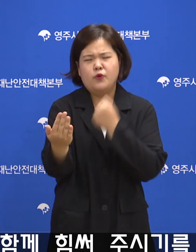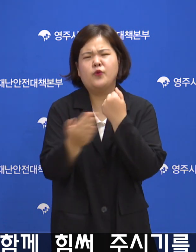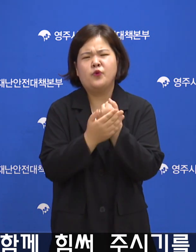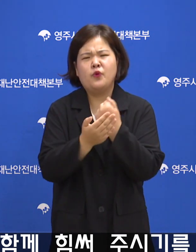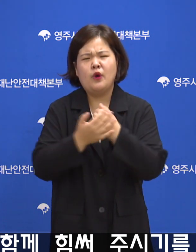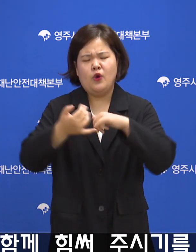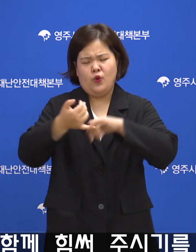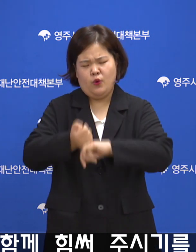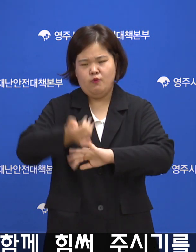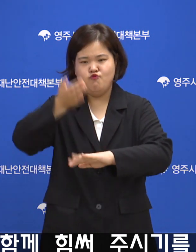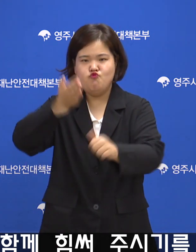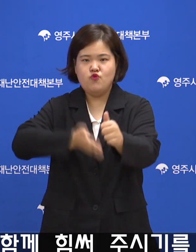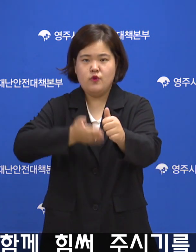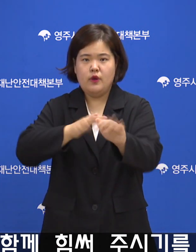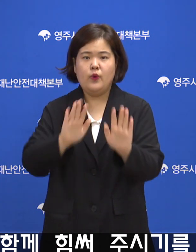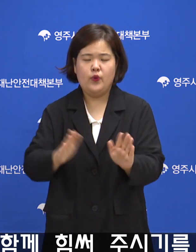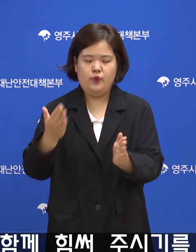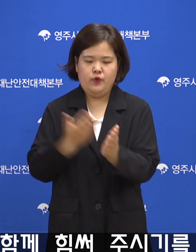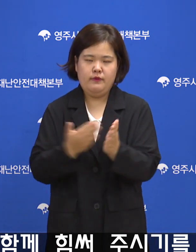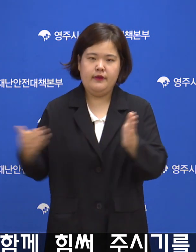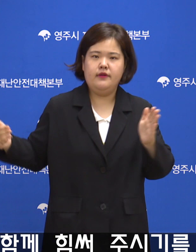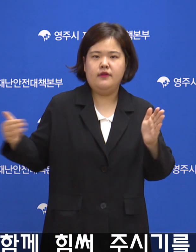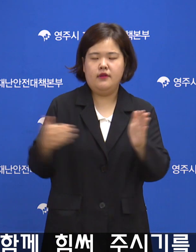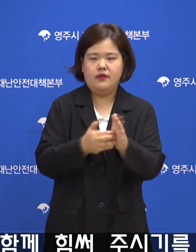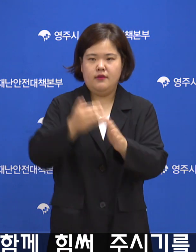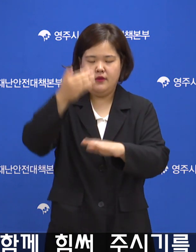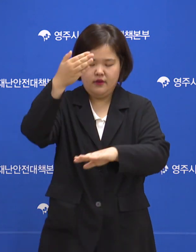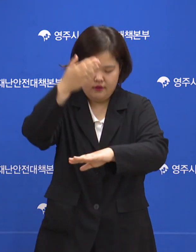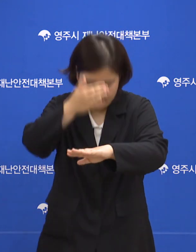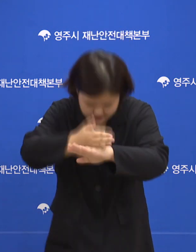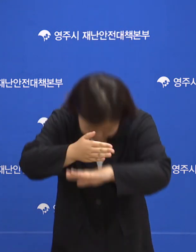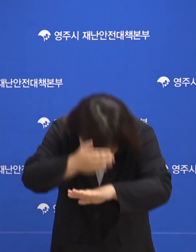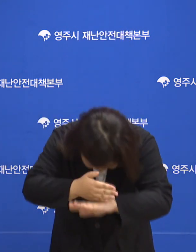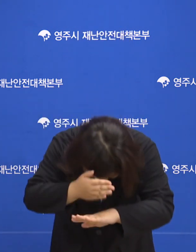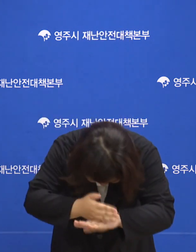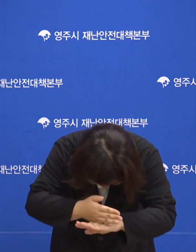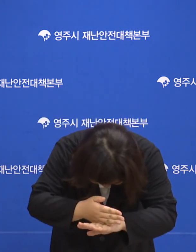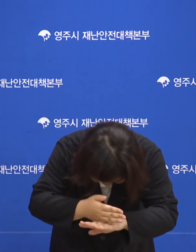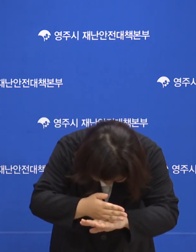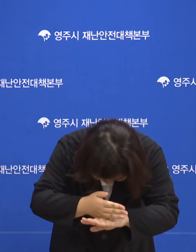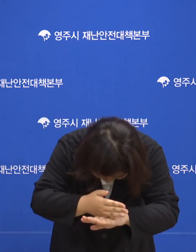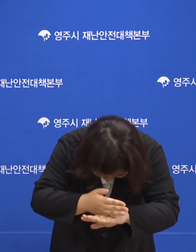힘써 주시기를 거듭 부탁드리며 이만 브리핑을 마치도록 하겠습니다. 감사합니다.